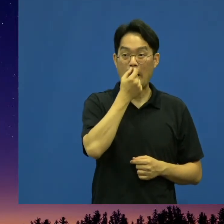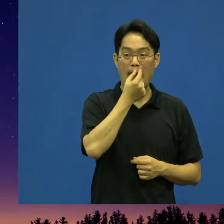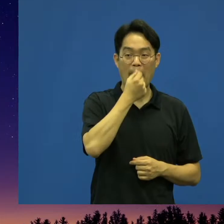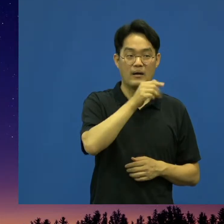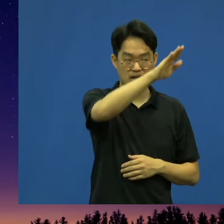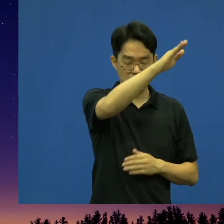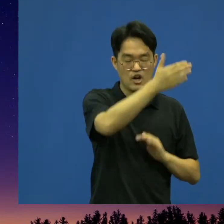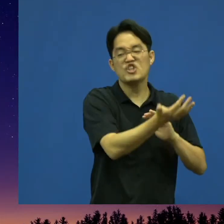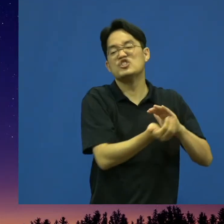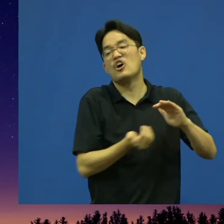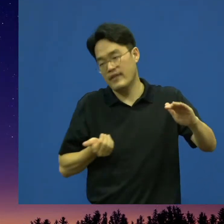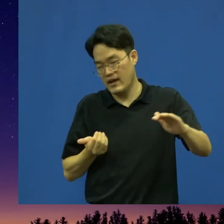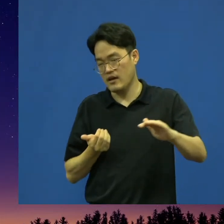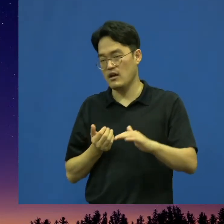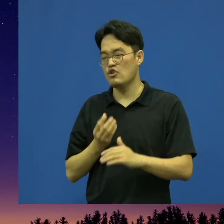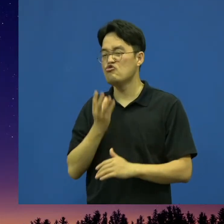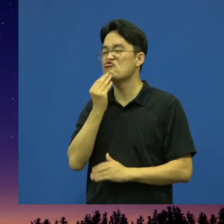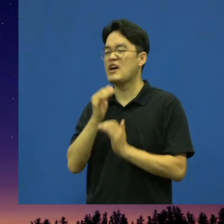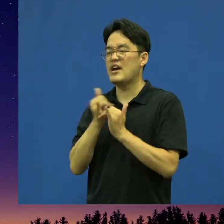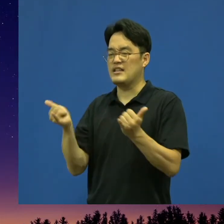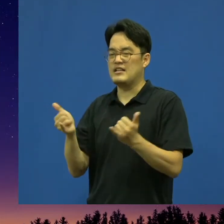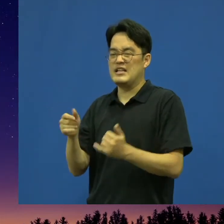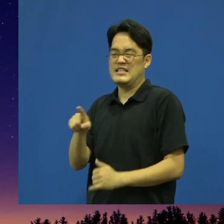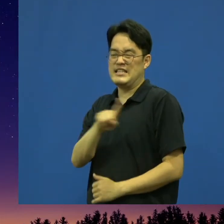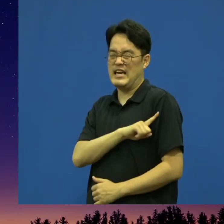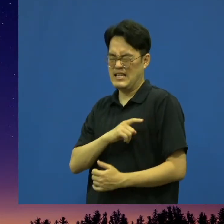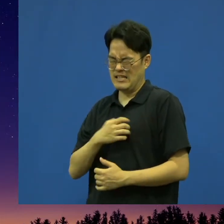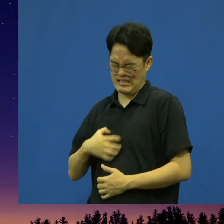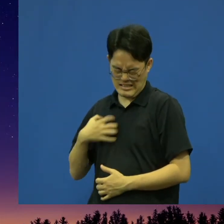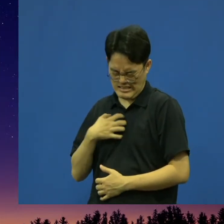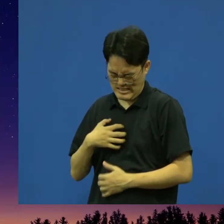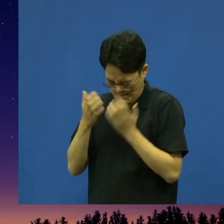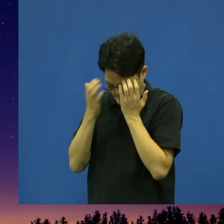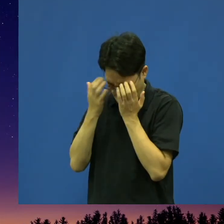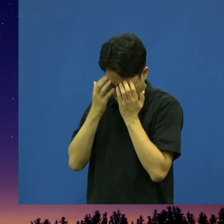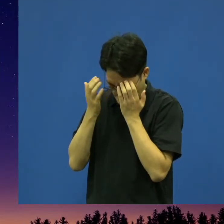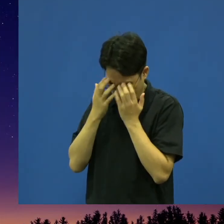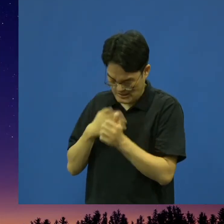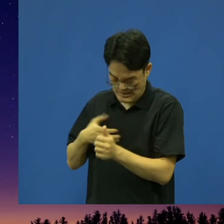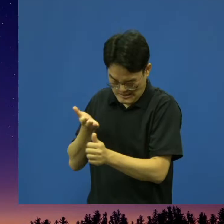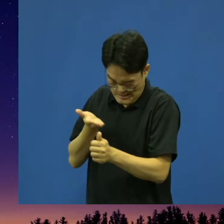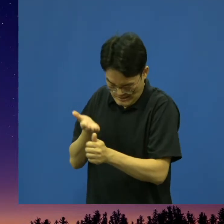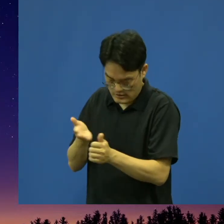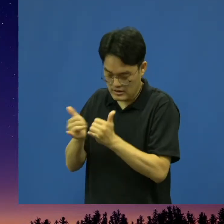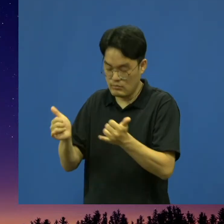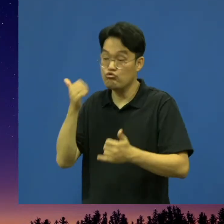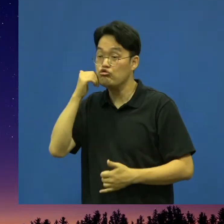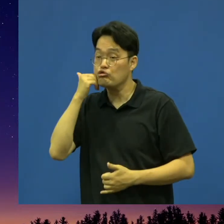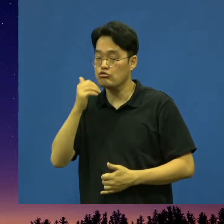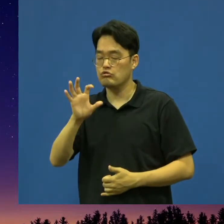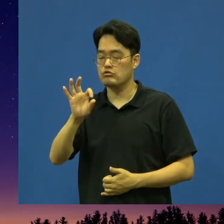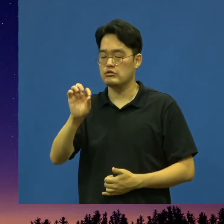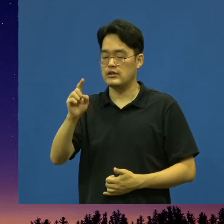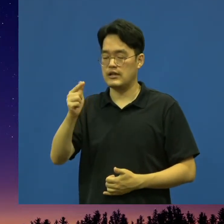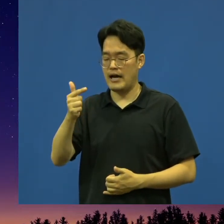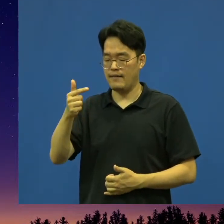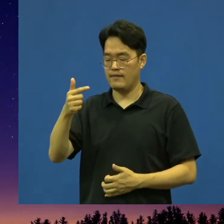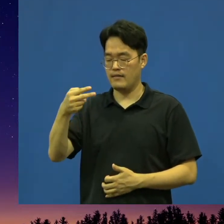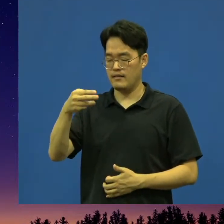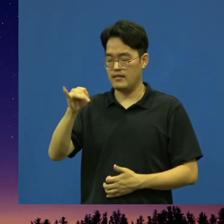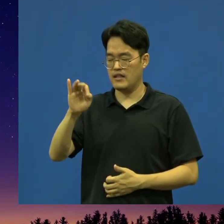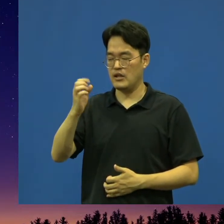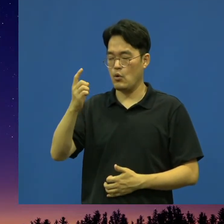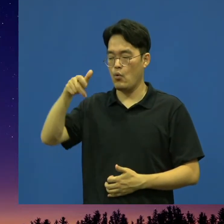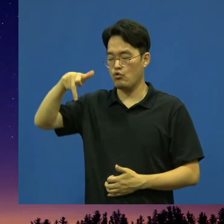떨면서 고통스럽게 기억하고 있는 인물은 안티오쿠스 4세 에피파네스라는